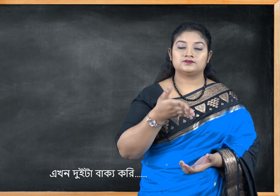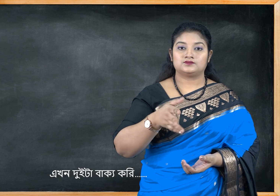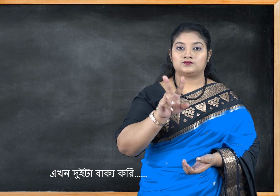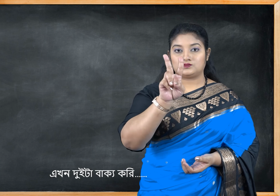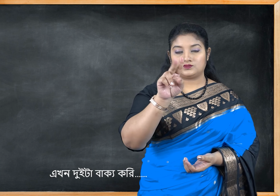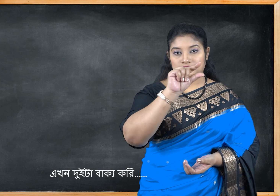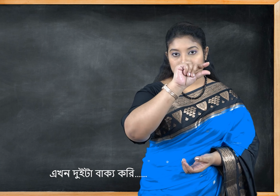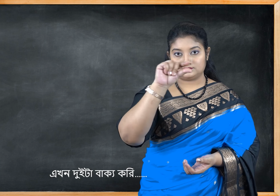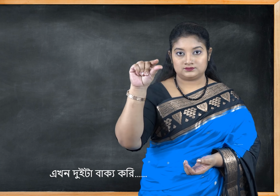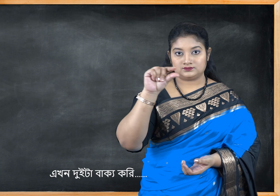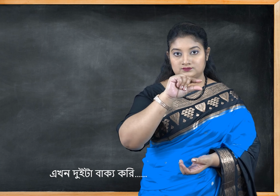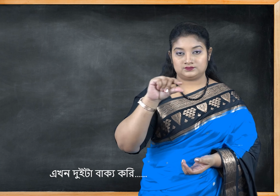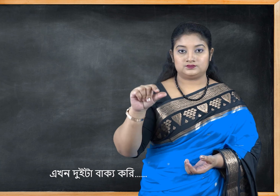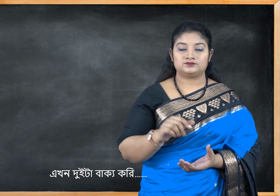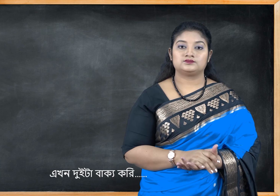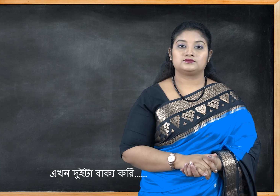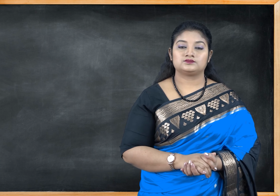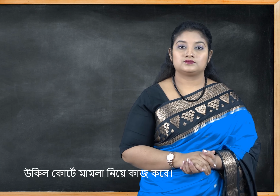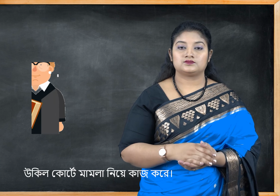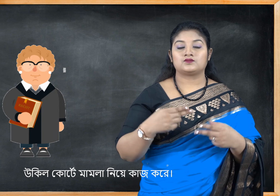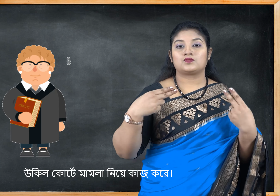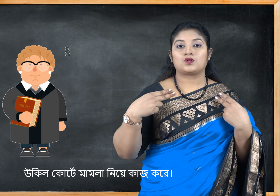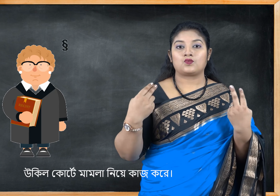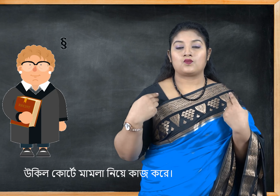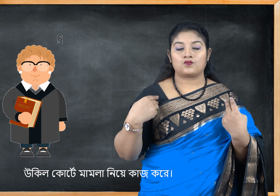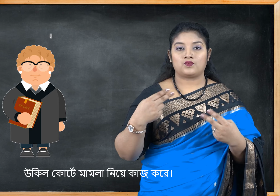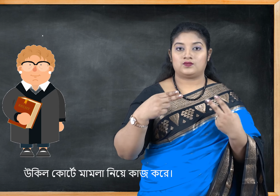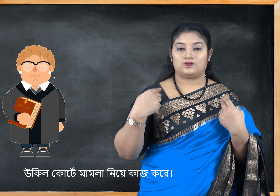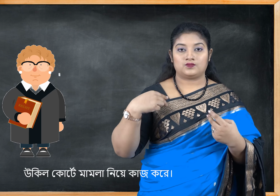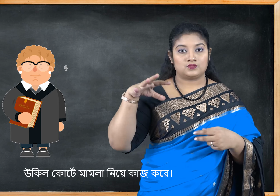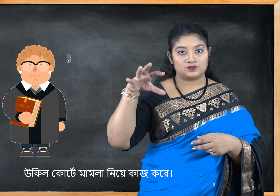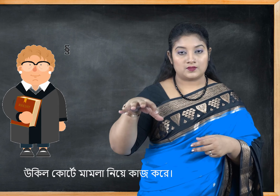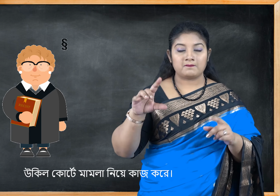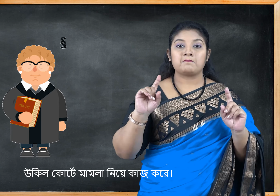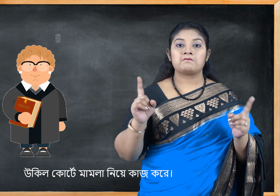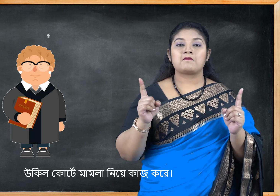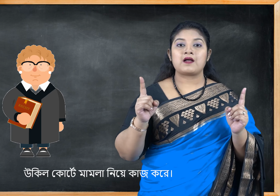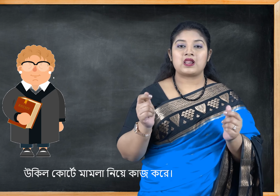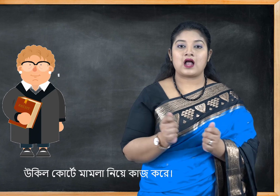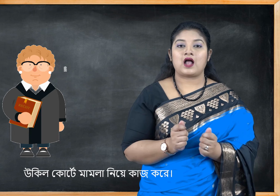এখন দুটো বাক্য করি। উকিল কোর্টে মামলা নিয়ে কাজ করে।